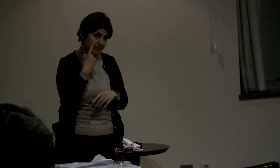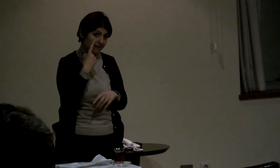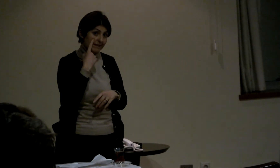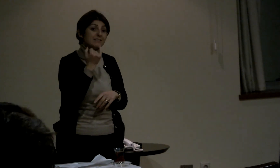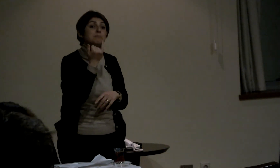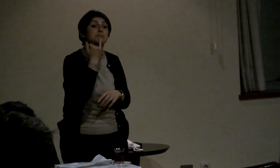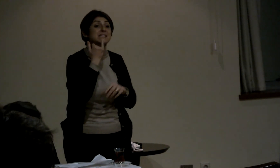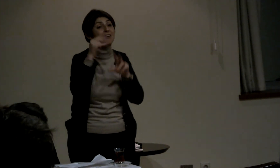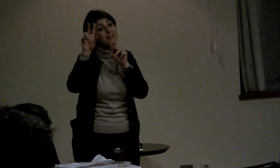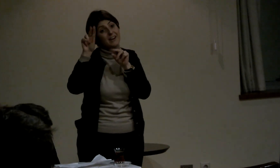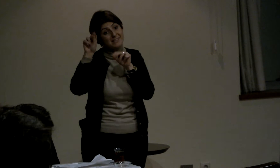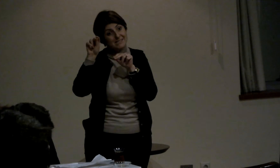devletin misafirhanesi.